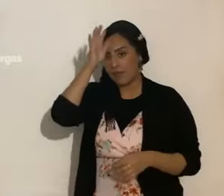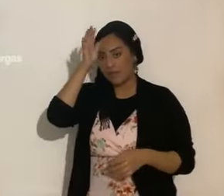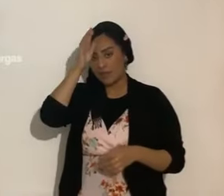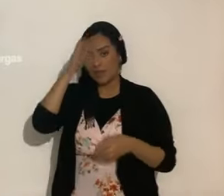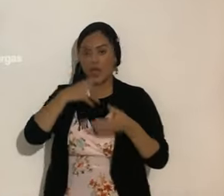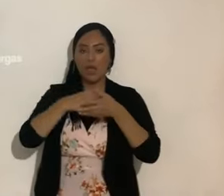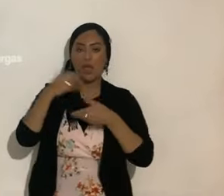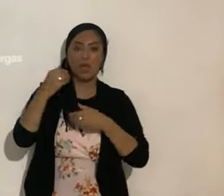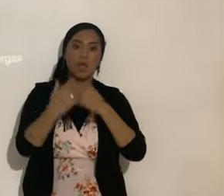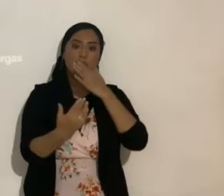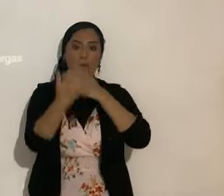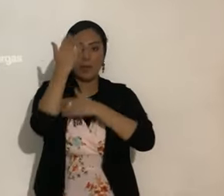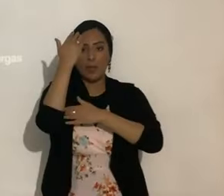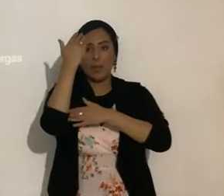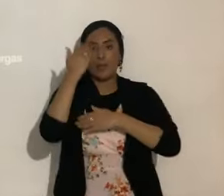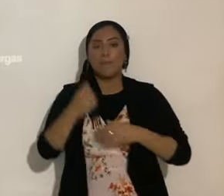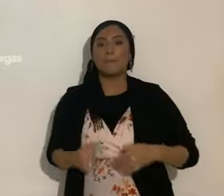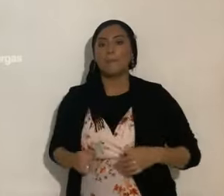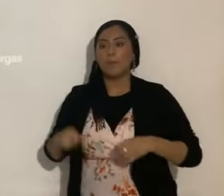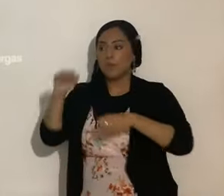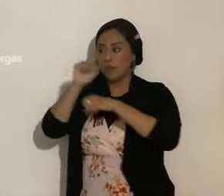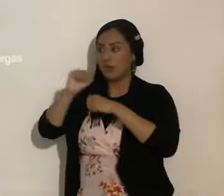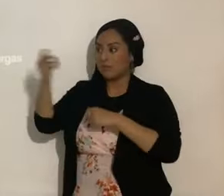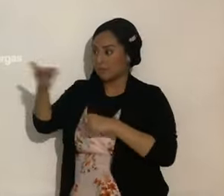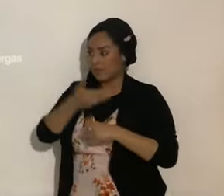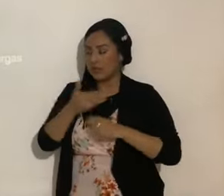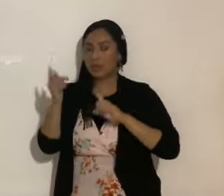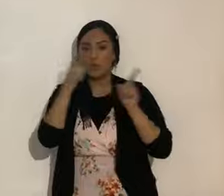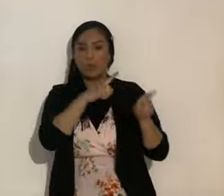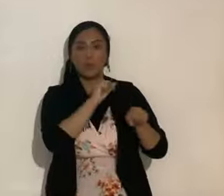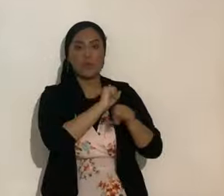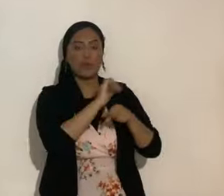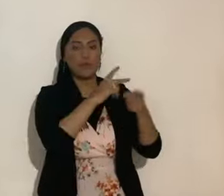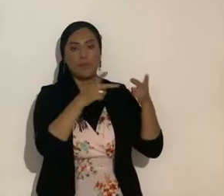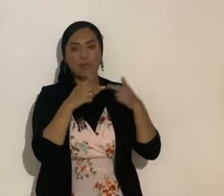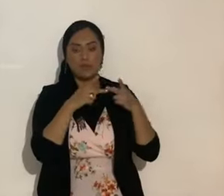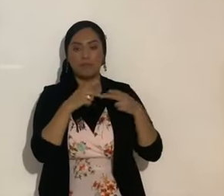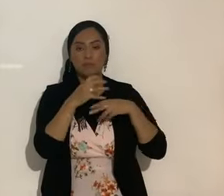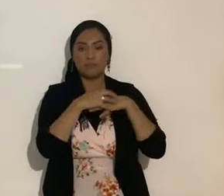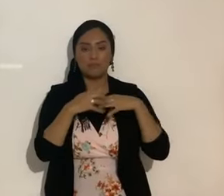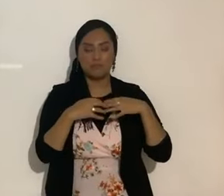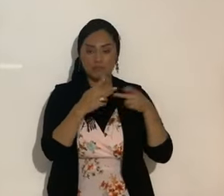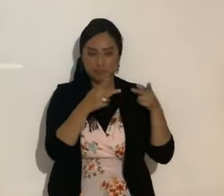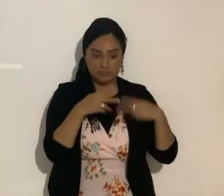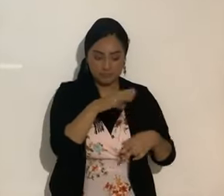la mañana y contrata obreros para su viña, ¿sí? Bueno,